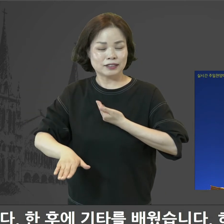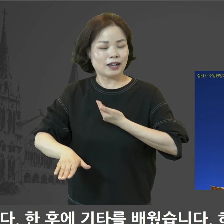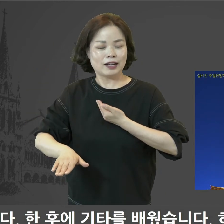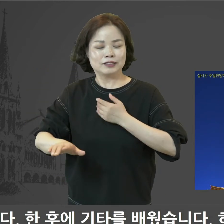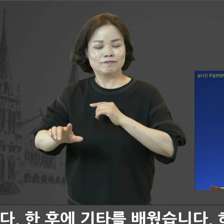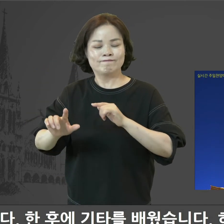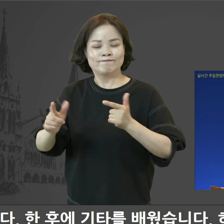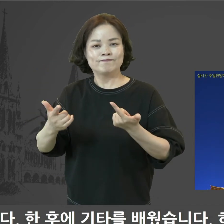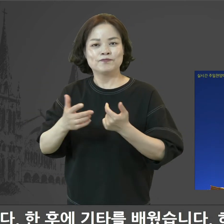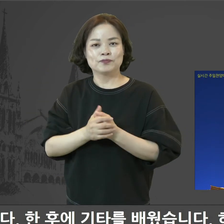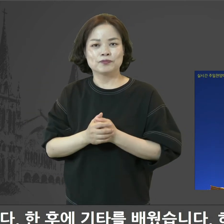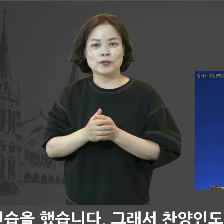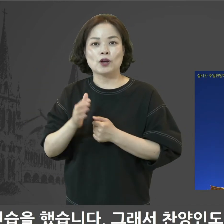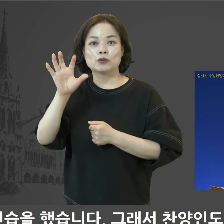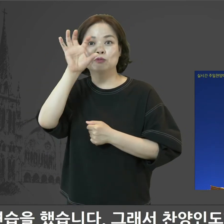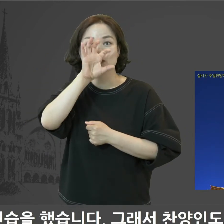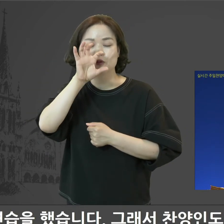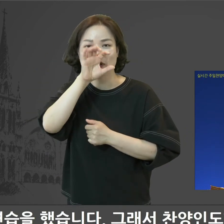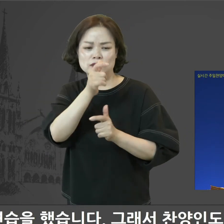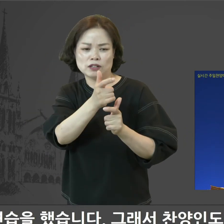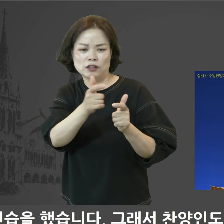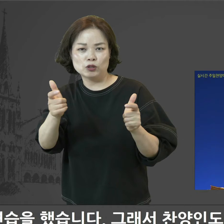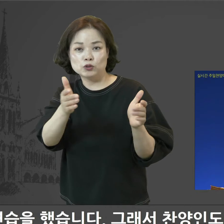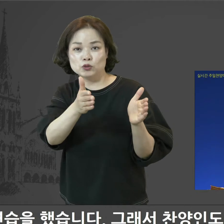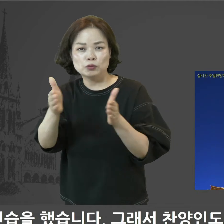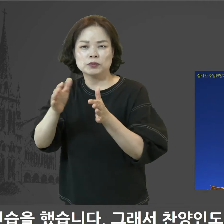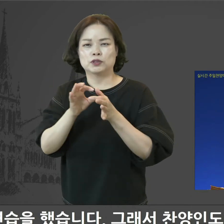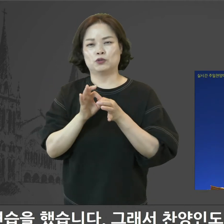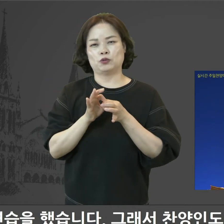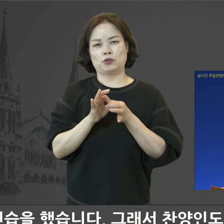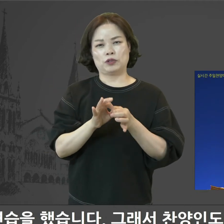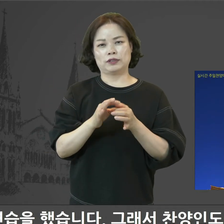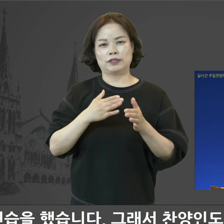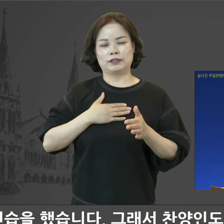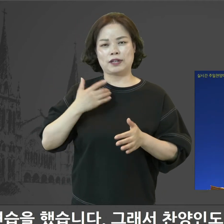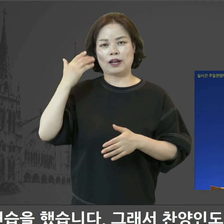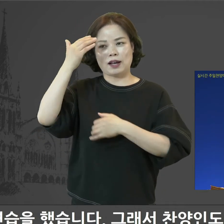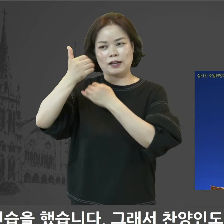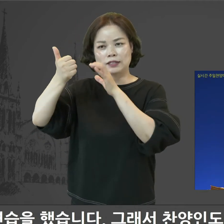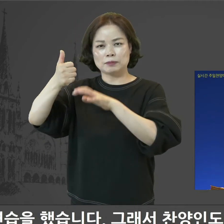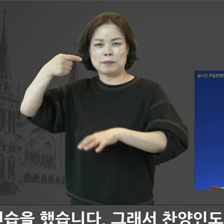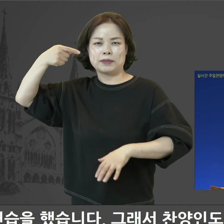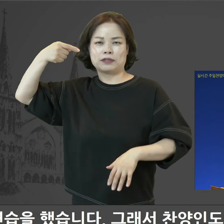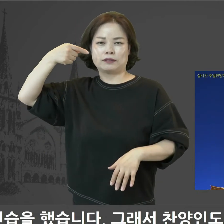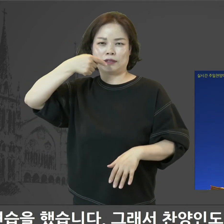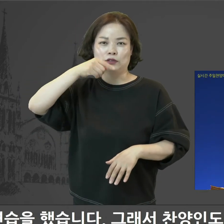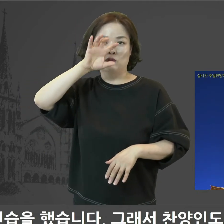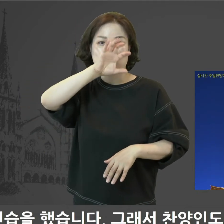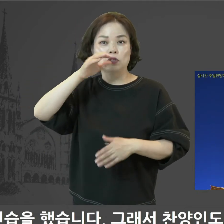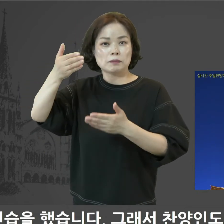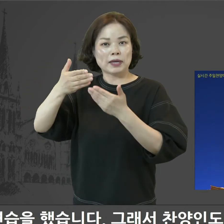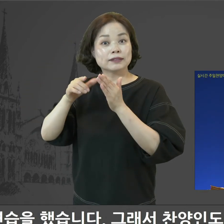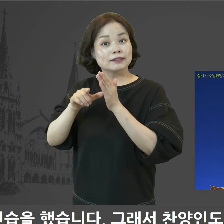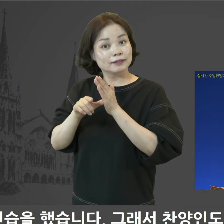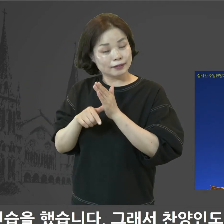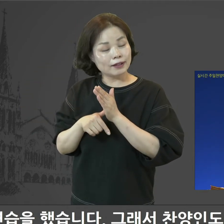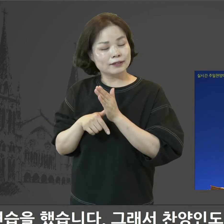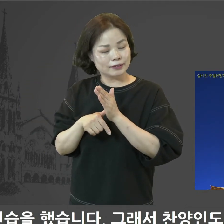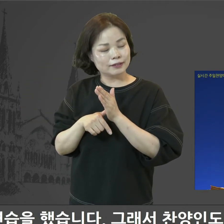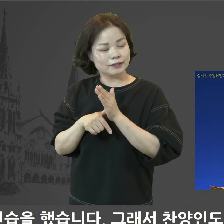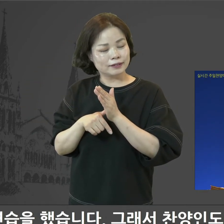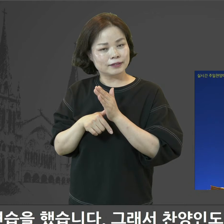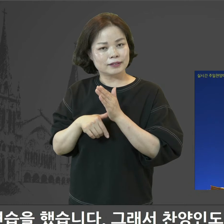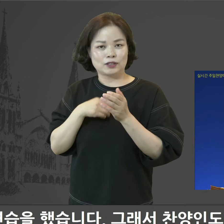만큼 그 훈련과 또 여러 가지 준비들을 통해서 제가 하나님 앞에 철저하게 훈련받는 시간들이었다라고